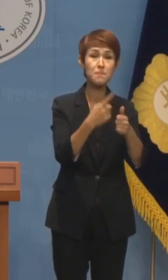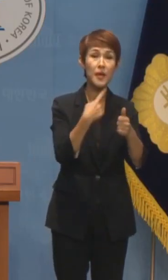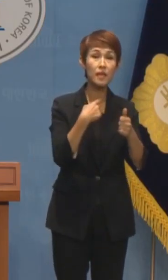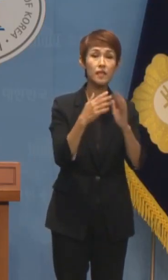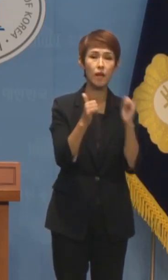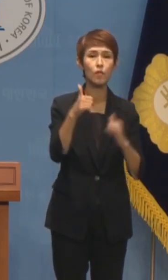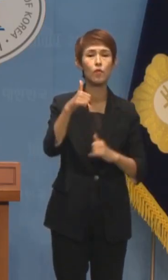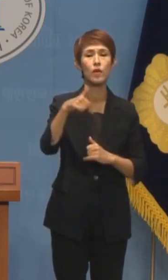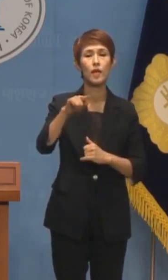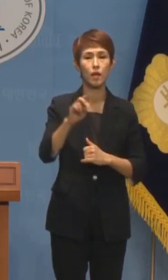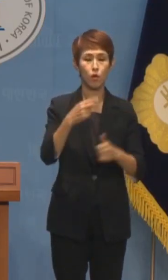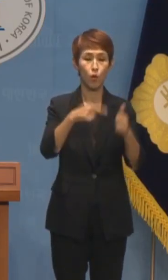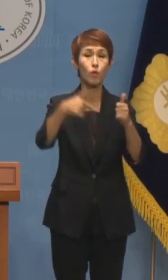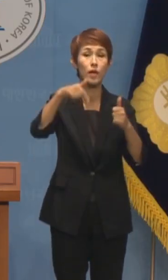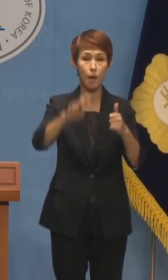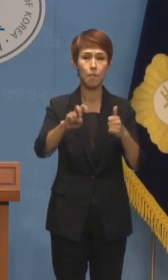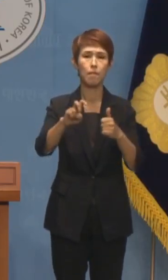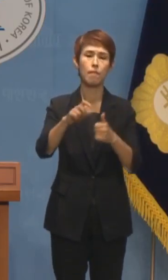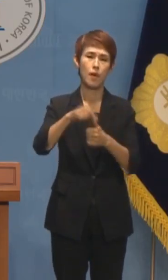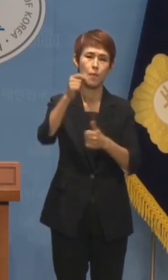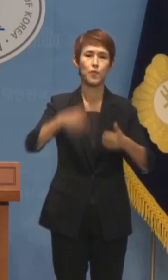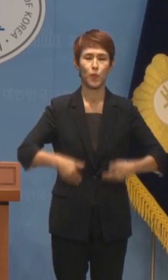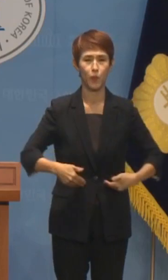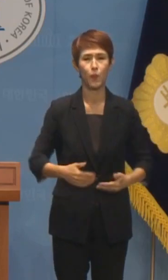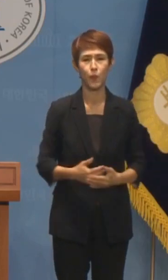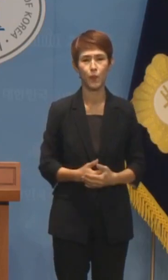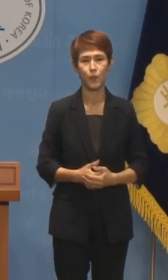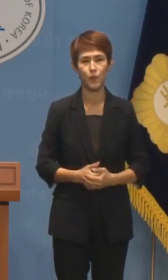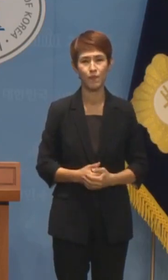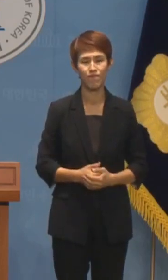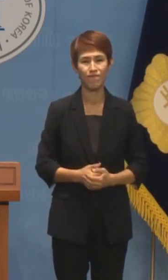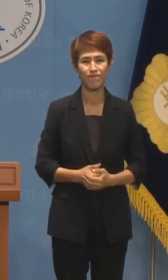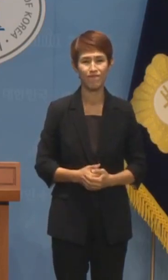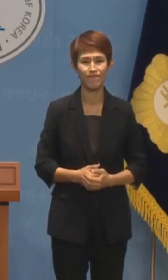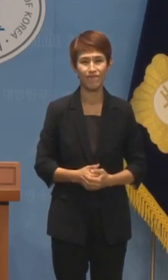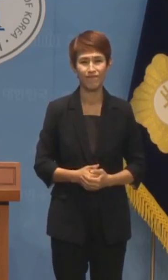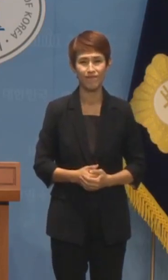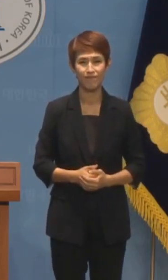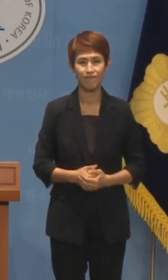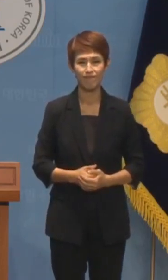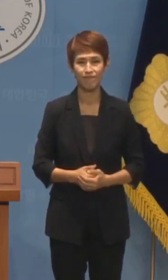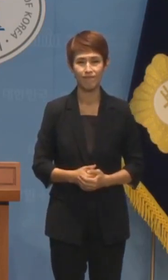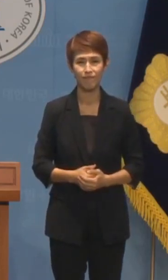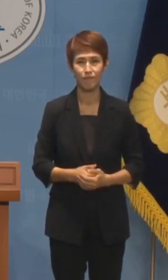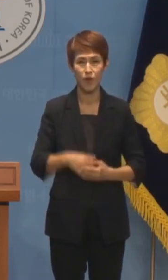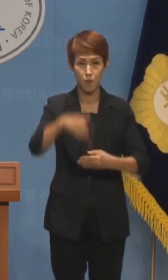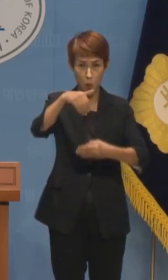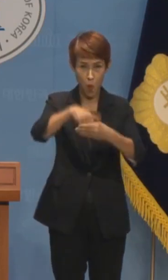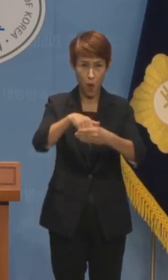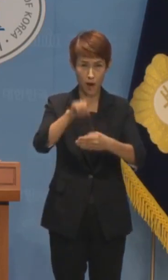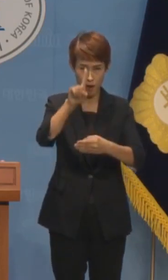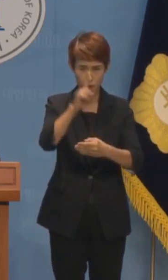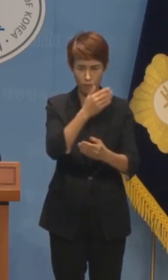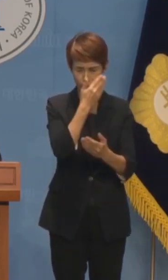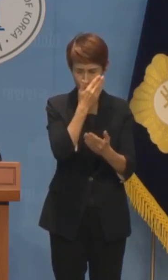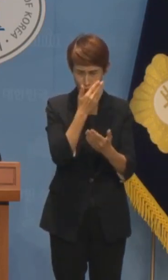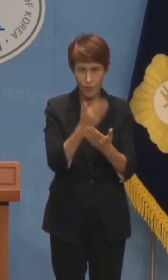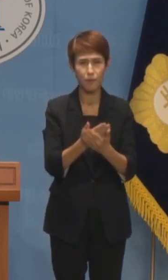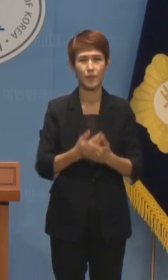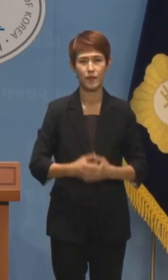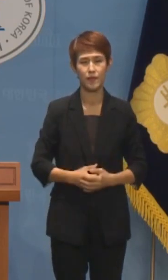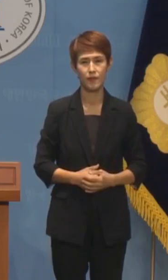합니다. 충분히 그럴 시대가 되었기 때문입니다. 단 한 표가 절실하게